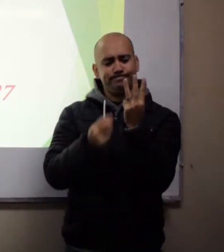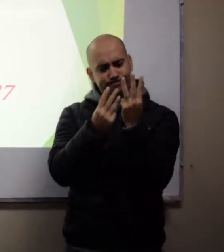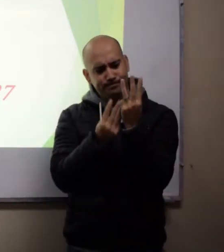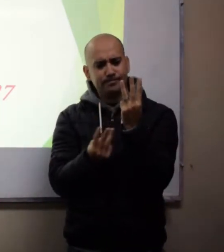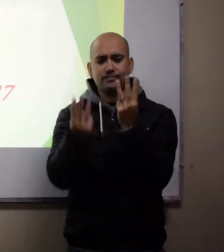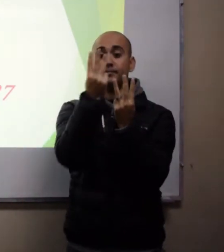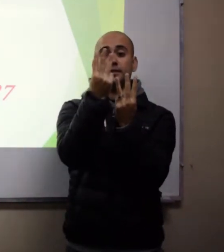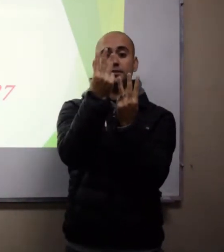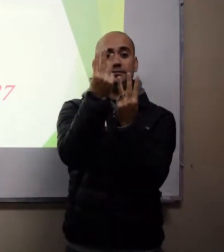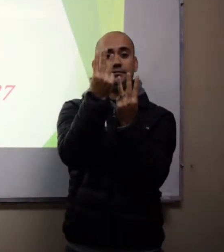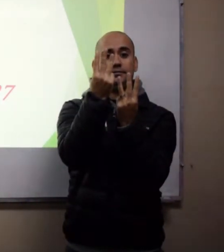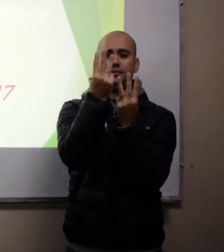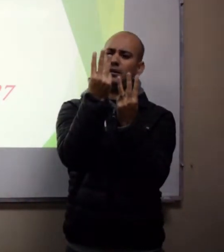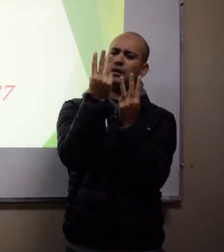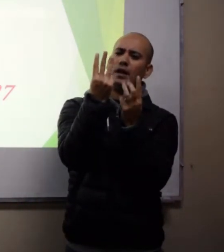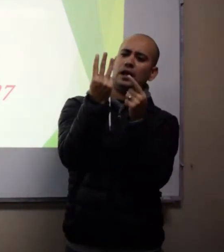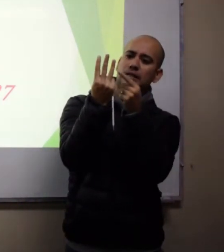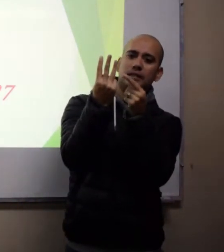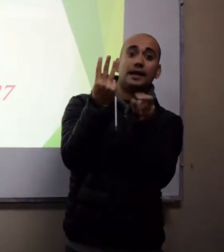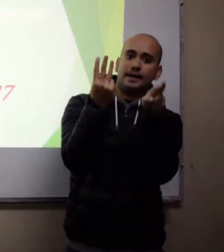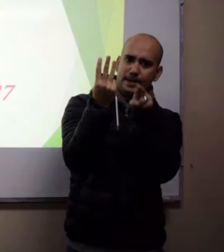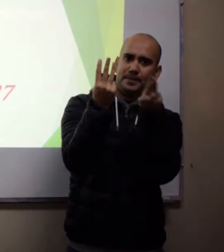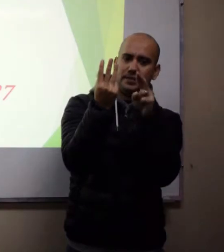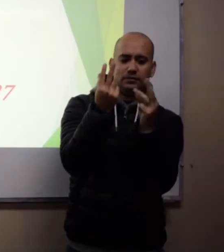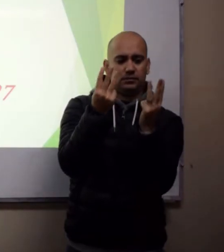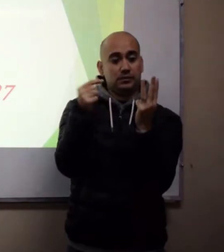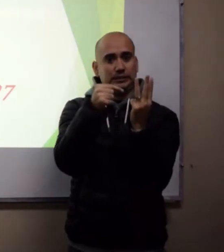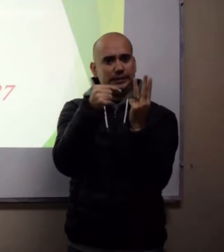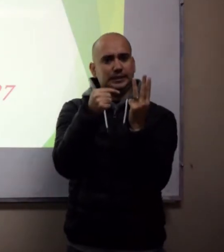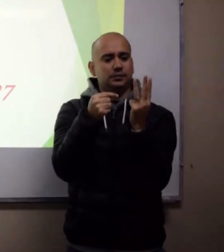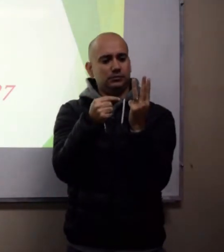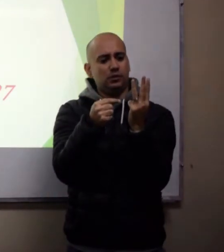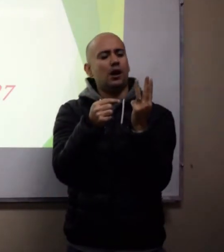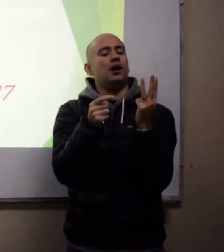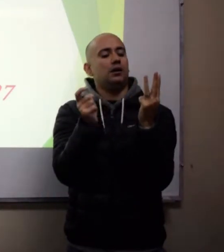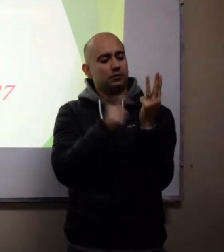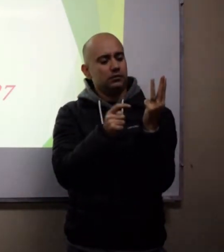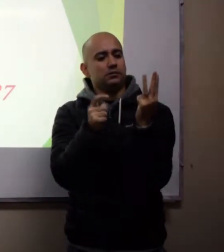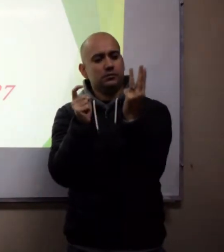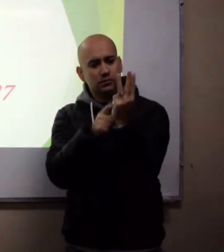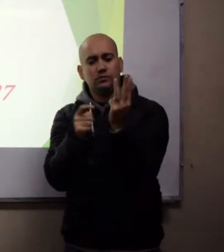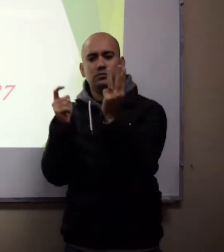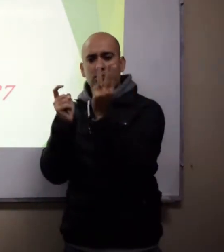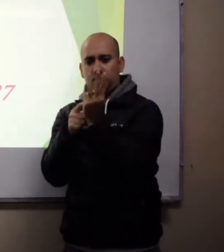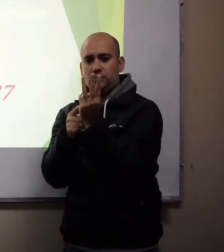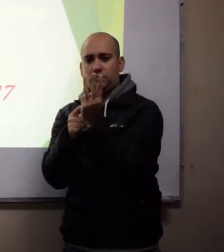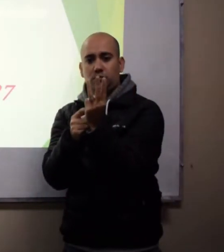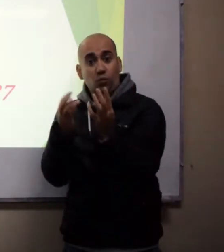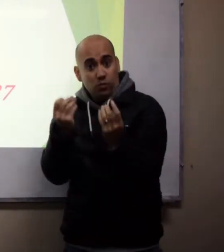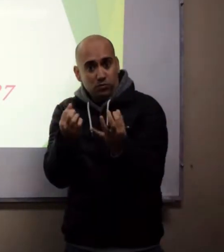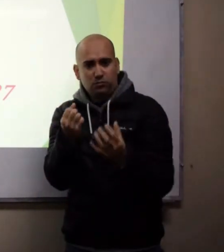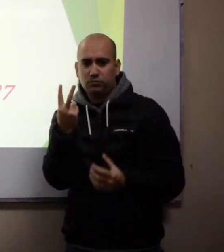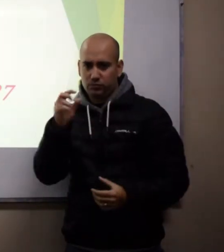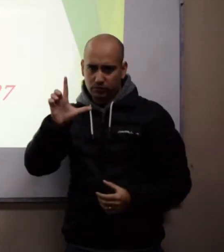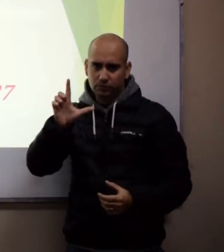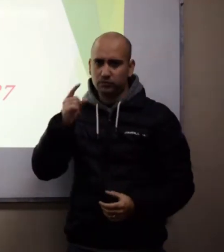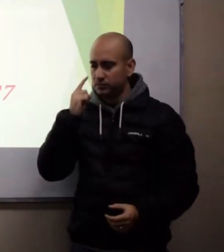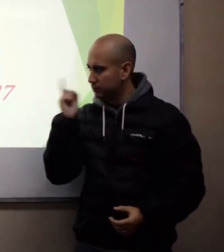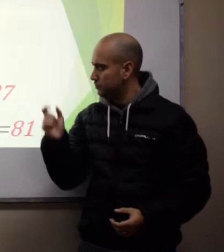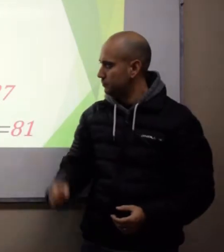3 elevado a 3. Repito 3 veces y lo multiplico.